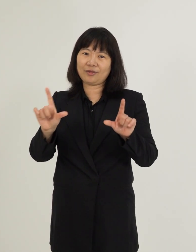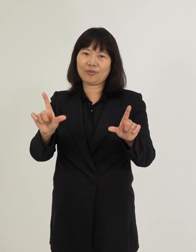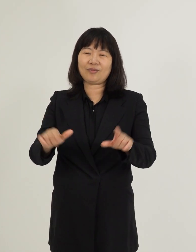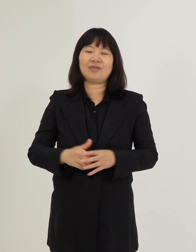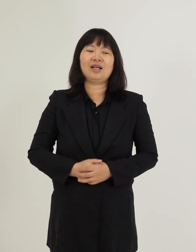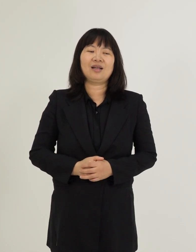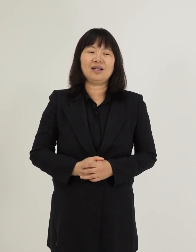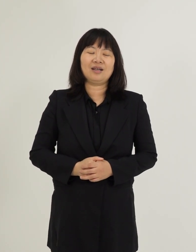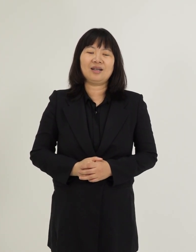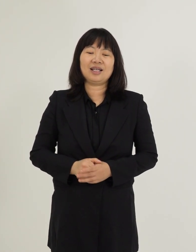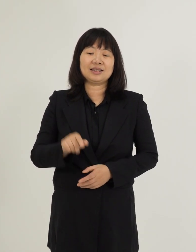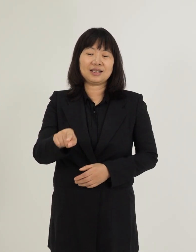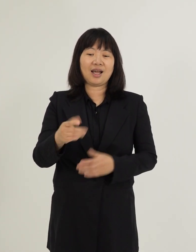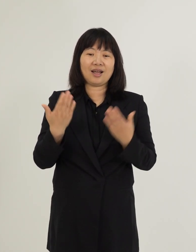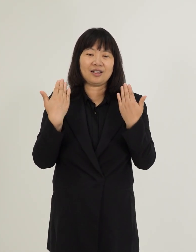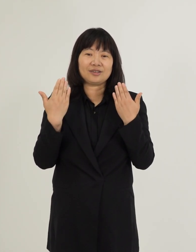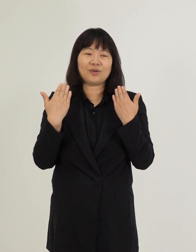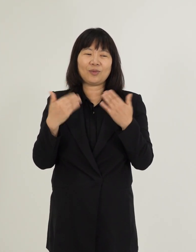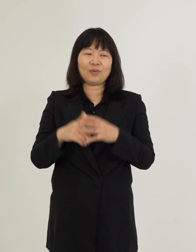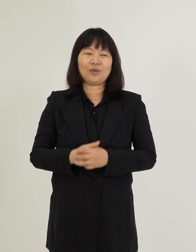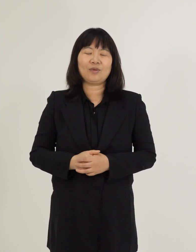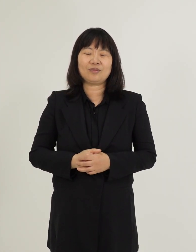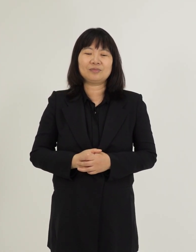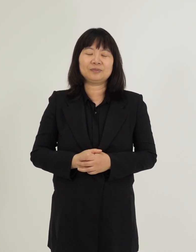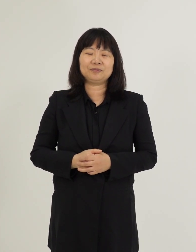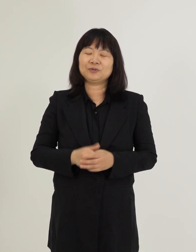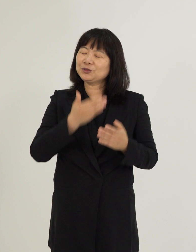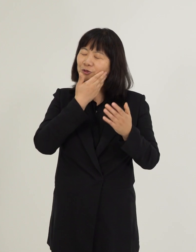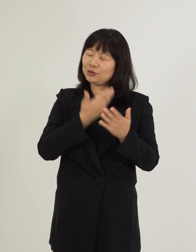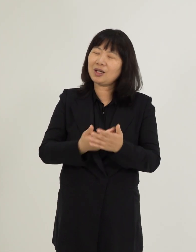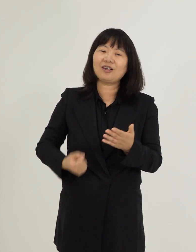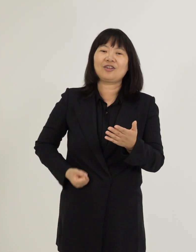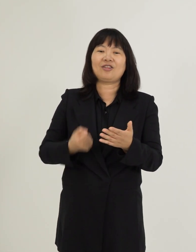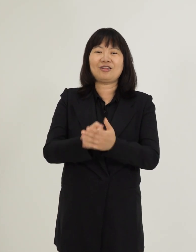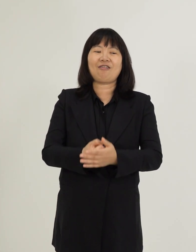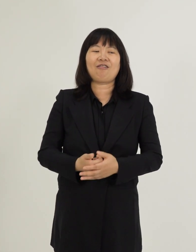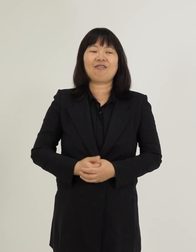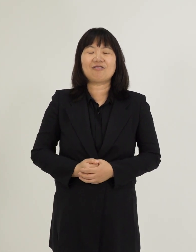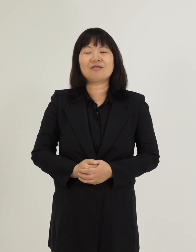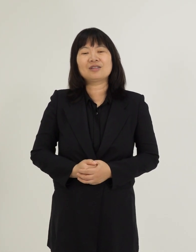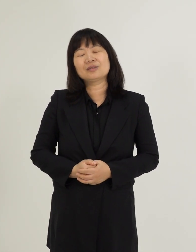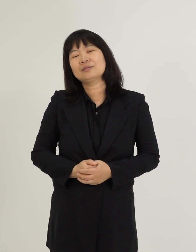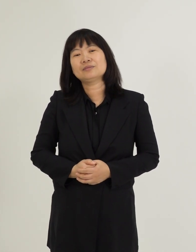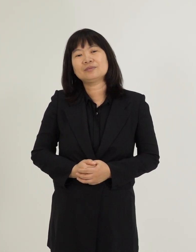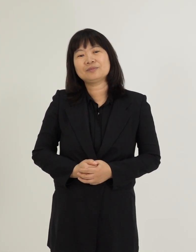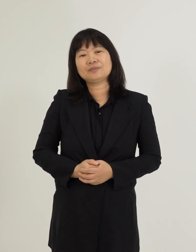2018년도에 이 학교가 중대한 결정을 합니다.